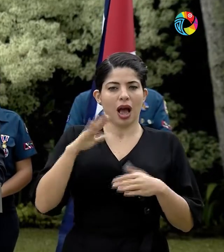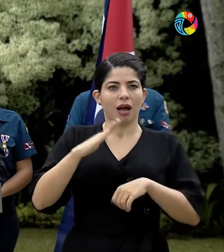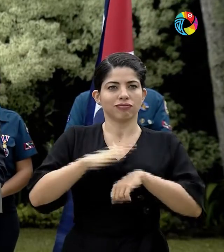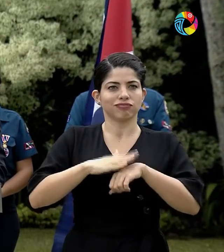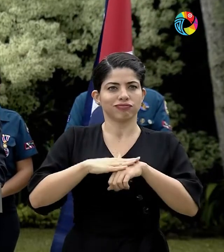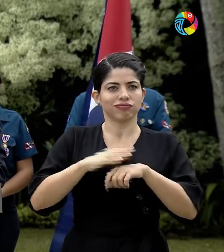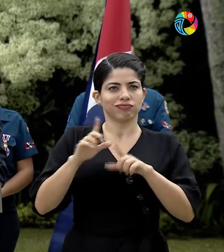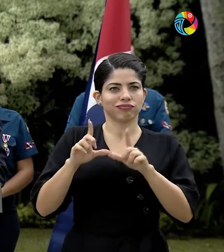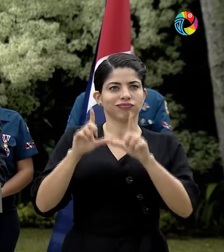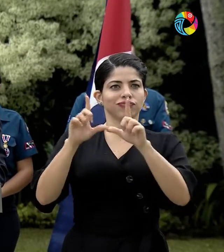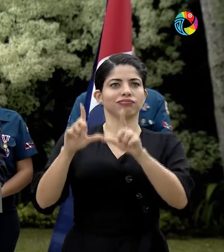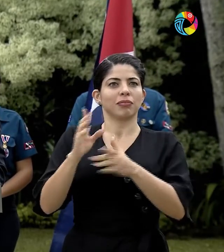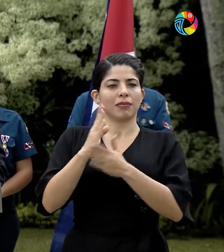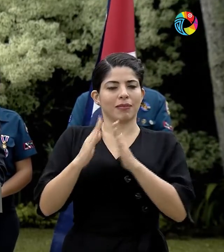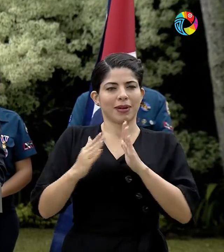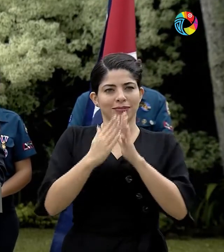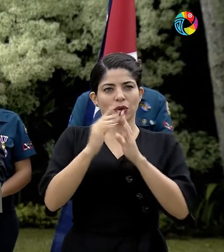República,